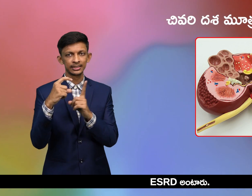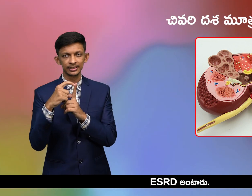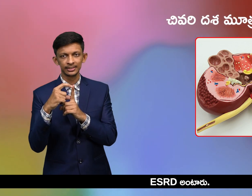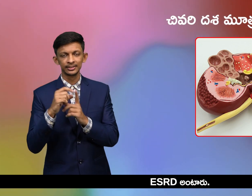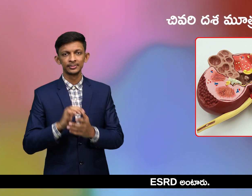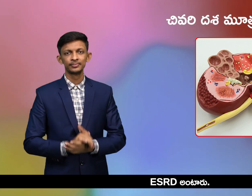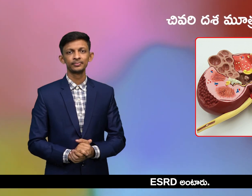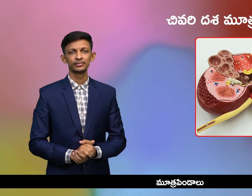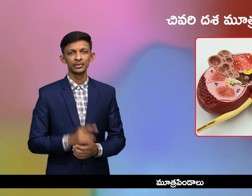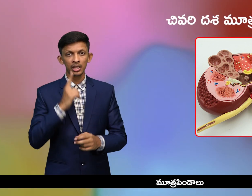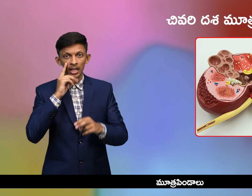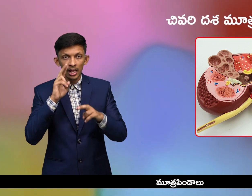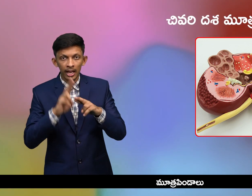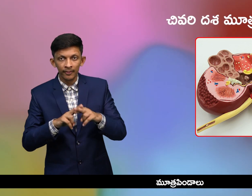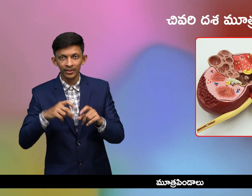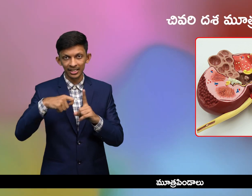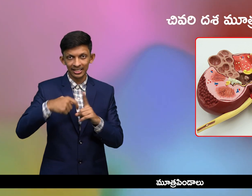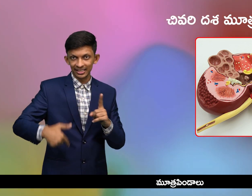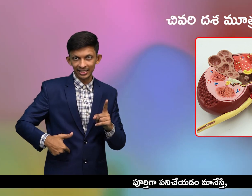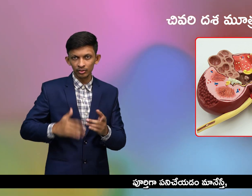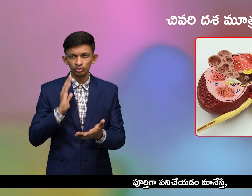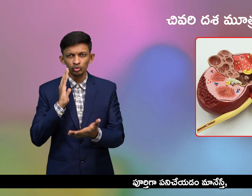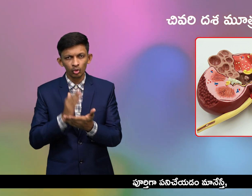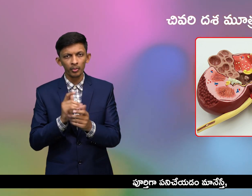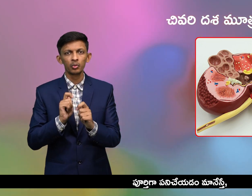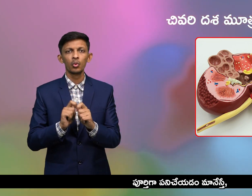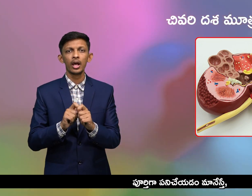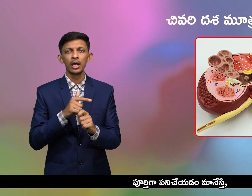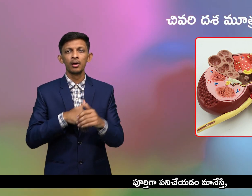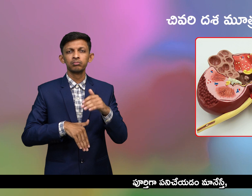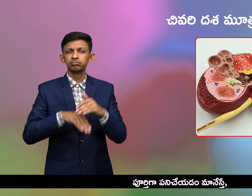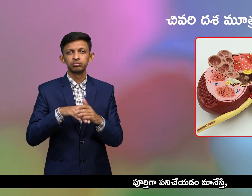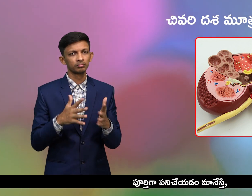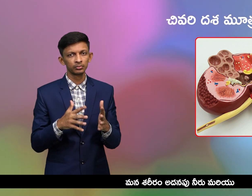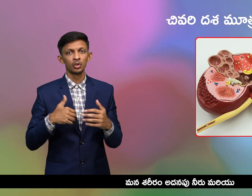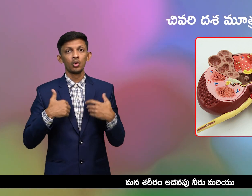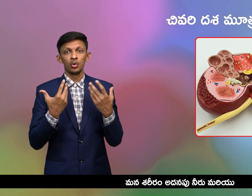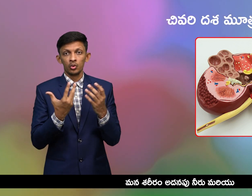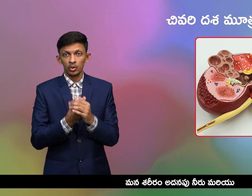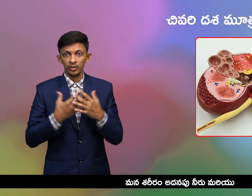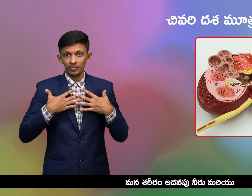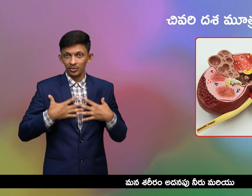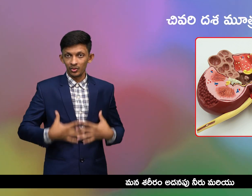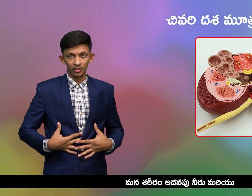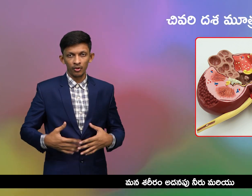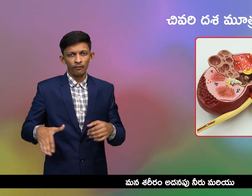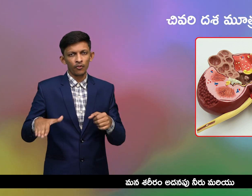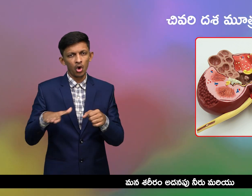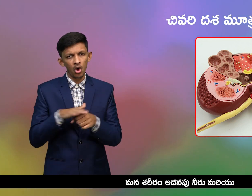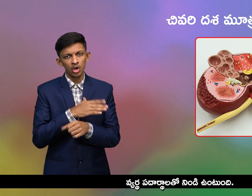ఈఎస్ఆర్డి అంటారు. మూత్రపిండాలు పూర్తిగా పనిచేయడం మానేస్తే మన శరీరం అదనపు నీరు మరియు